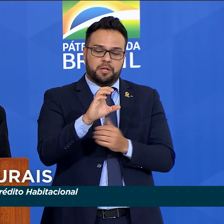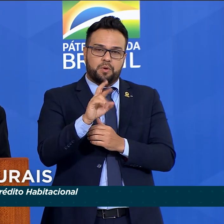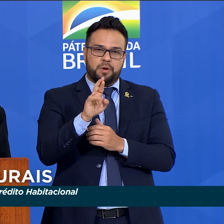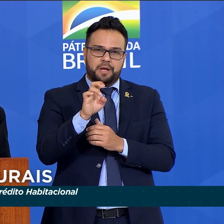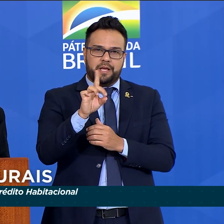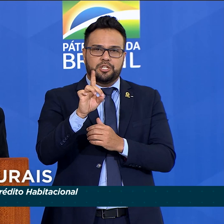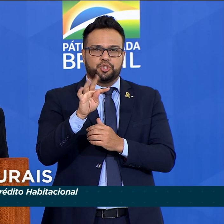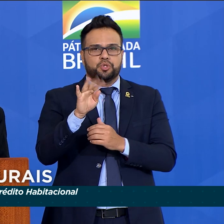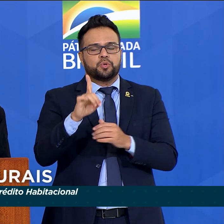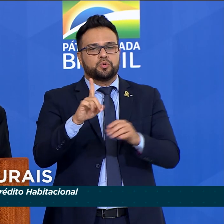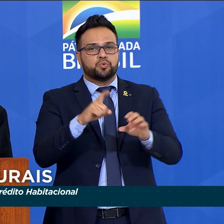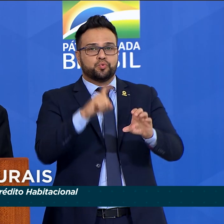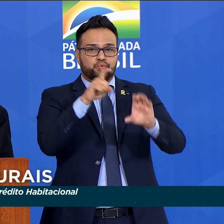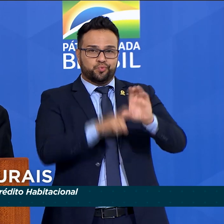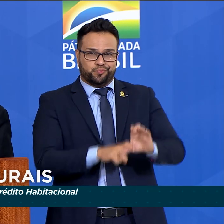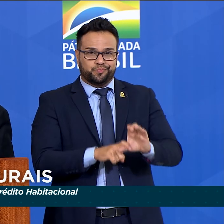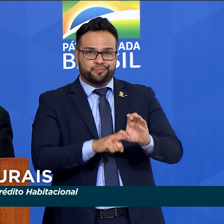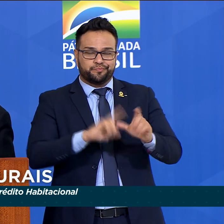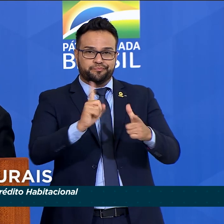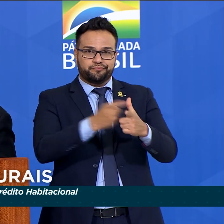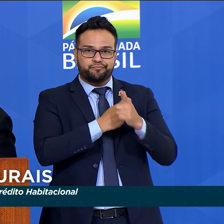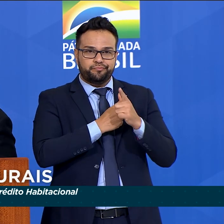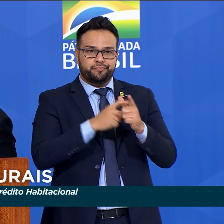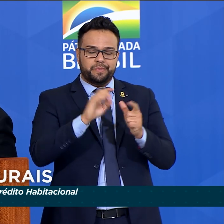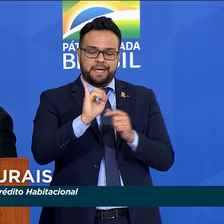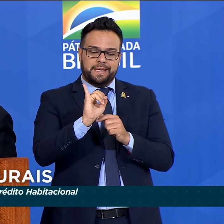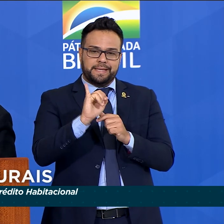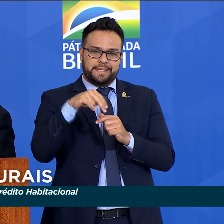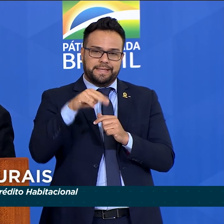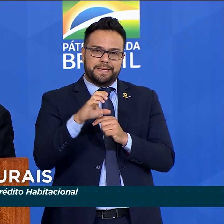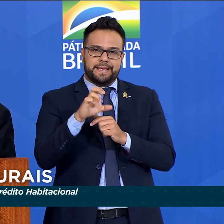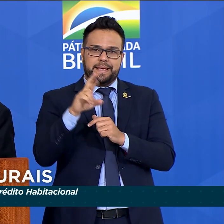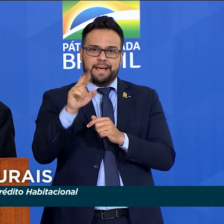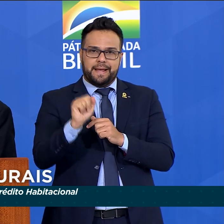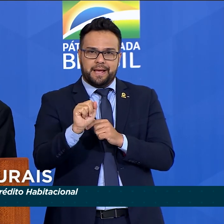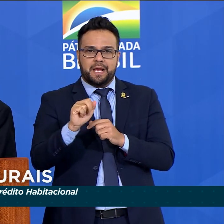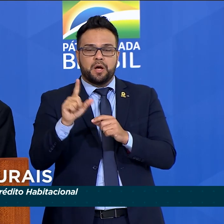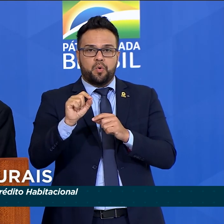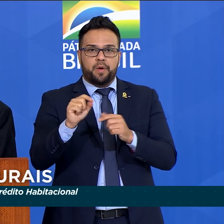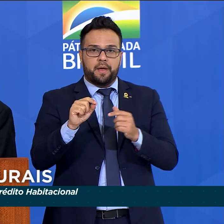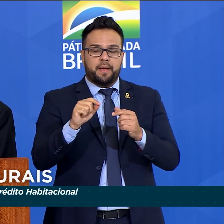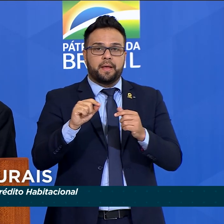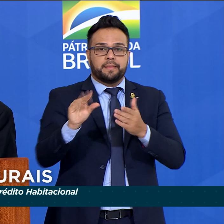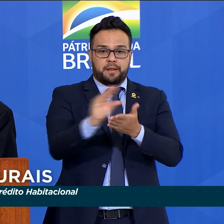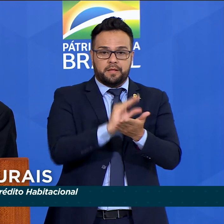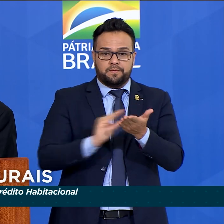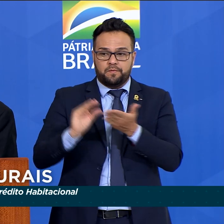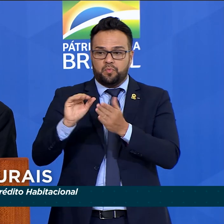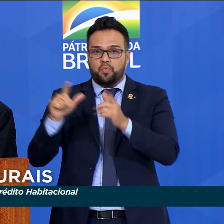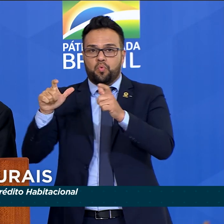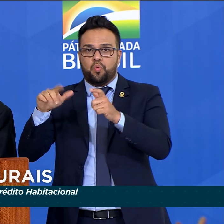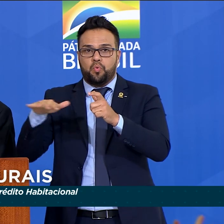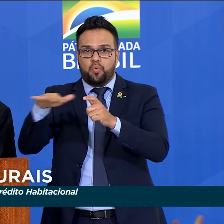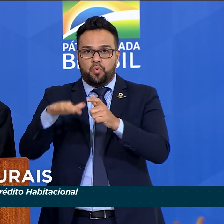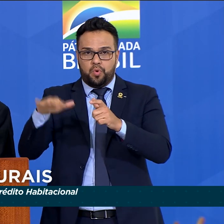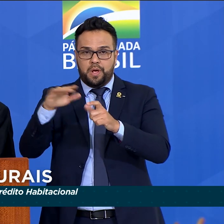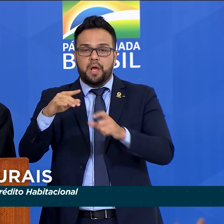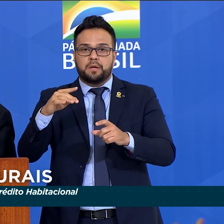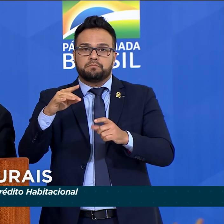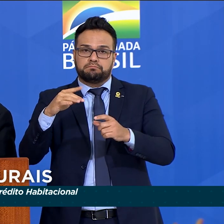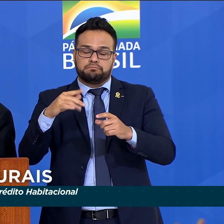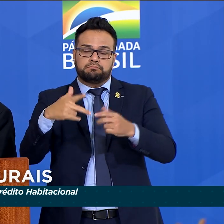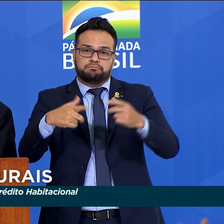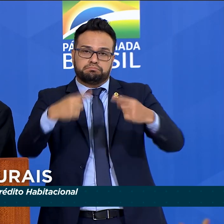foram suspensos pelo INCRA e foram jogados dentro do Programa Nacional de Habitação Rural, e, na prática, a efetividade dessa política deixou